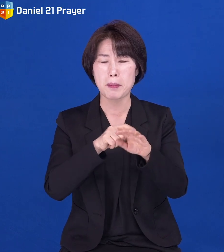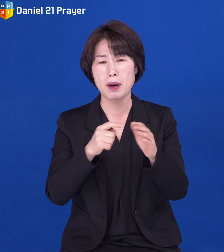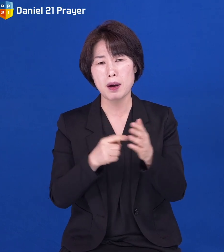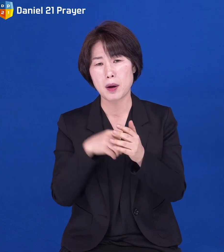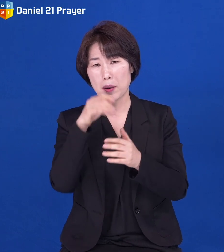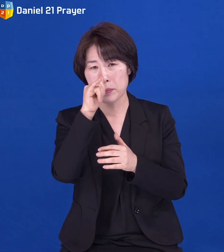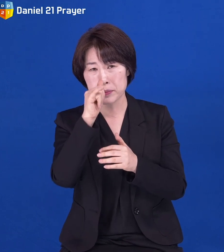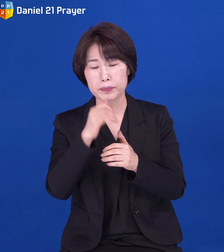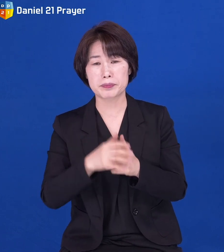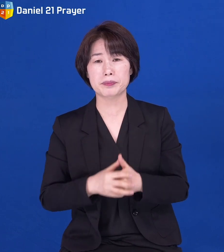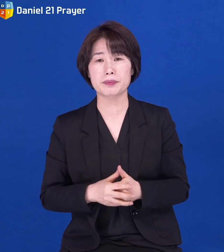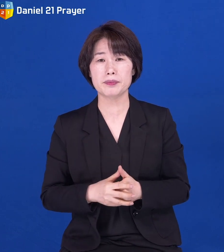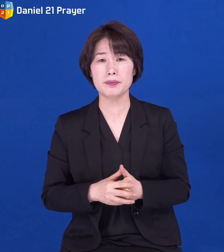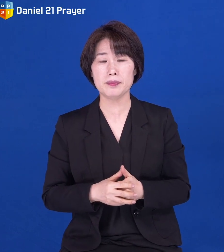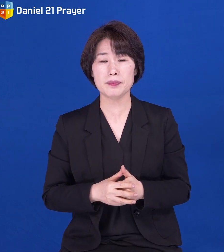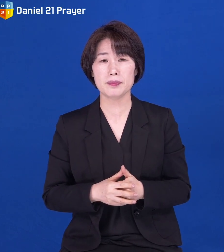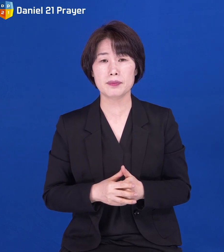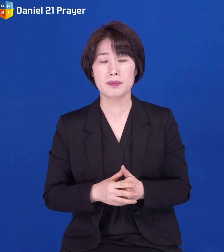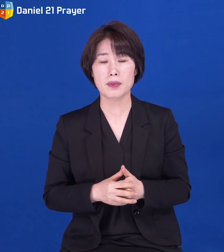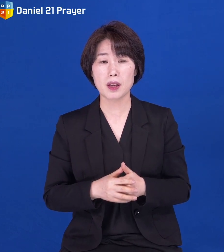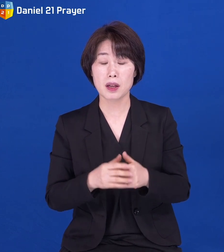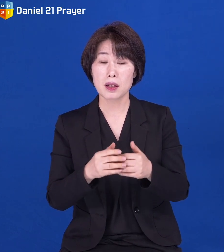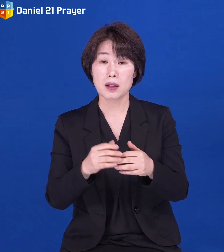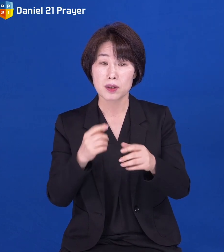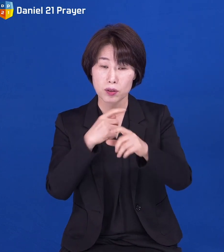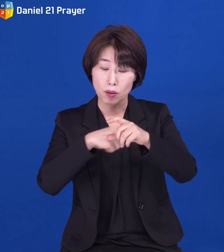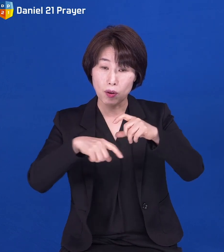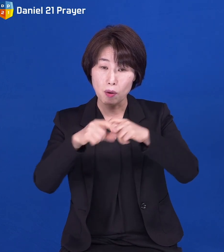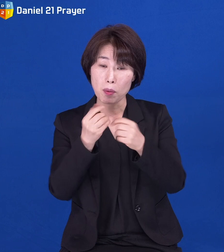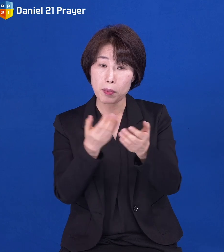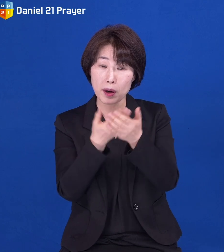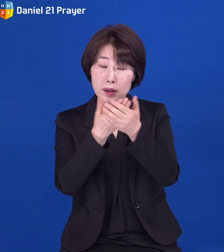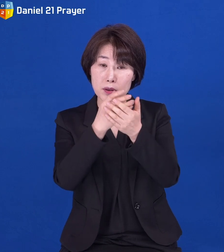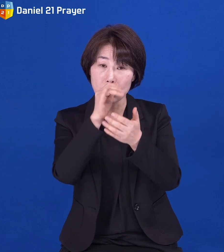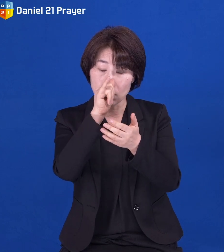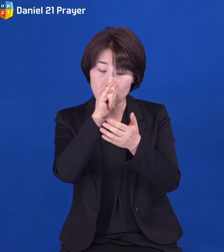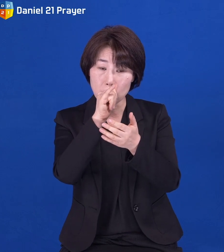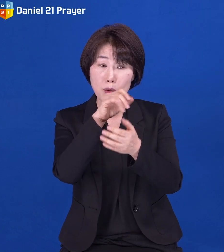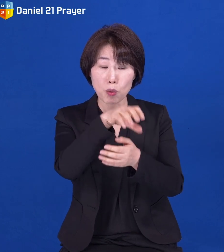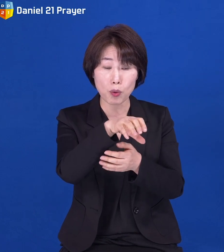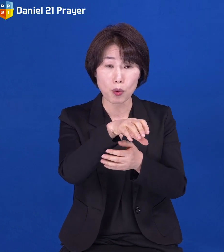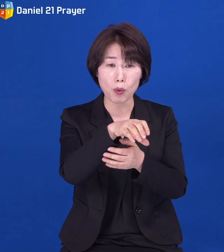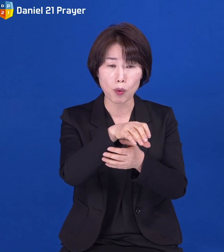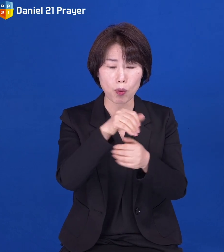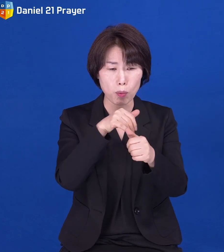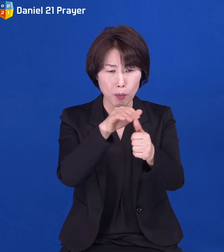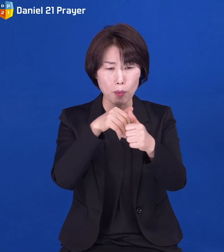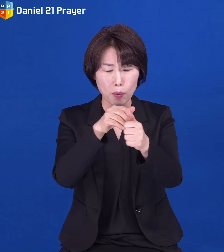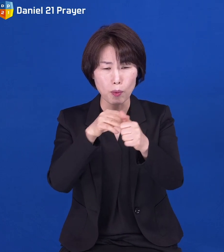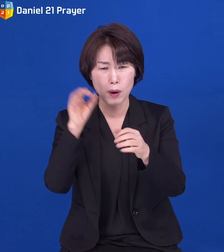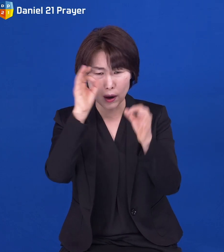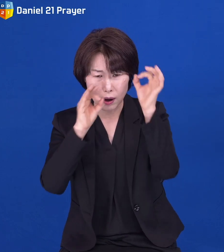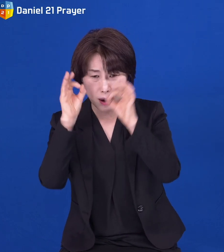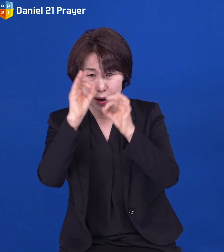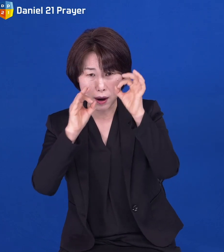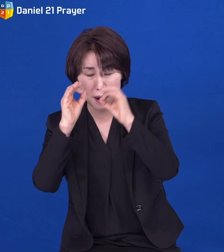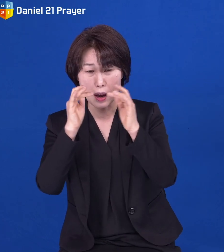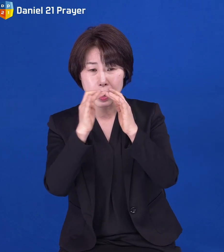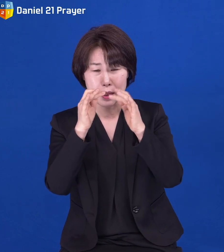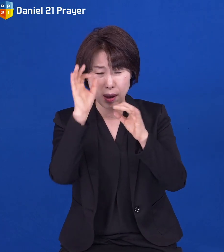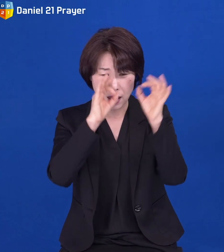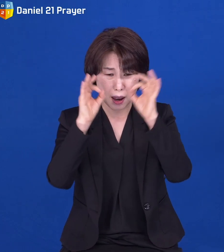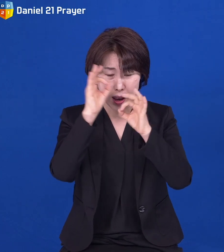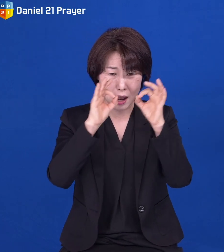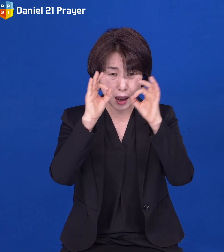어떻겠어요. 이렇게 하면 좀 더 나아질까, 이렇게 하면 어디가 좋다는데 무슨 약이 좋다는데 다 찾아다니거든요. 인터넷에 막 뒤져가지고